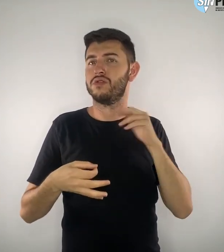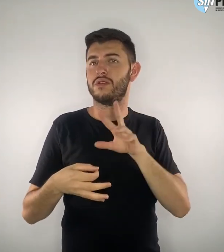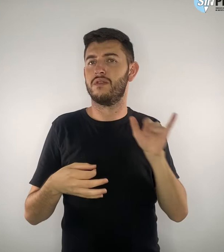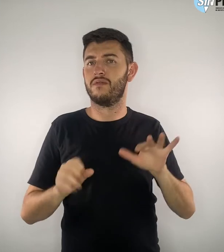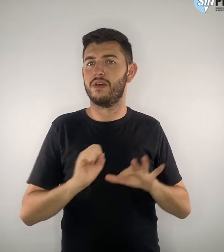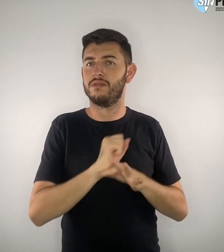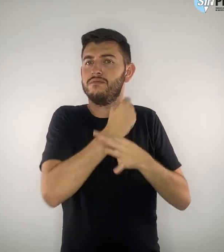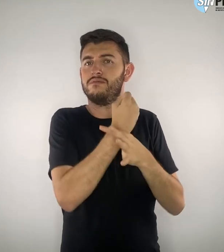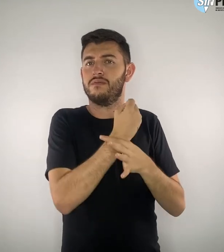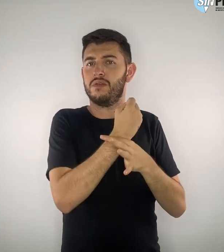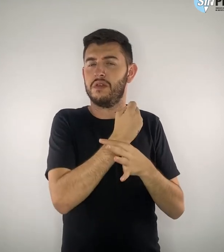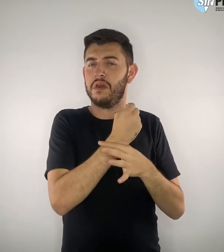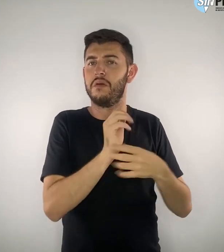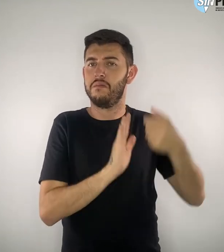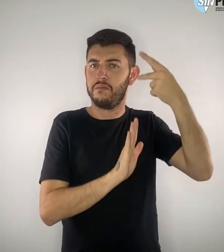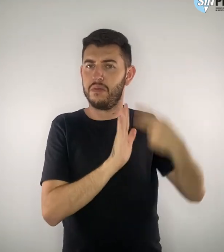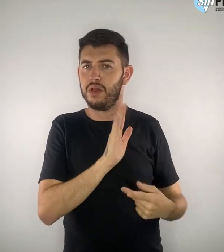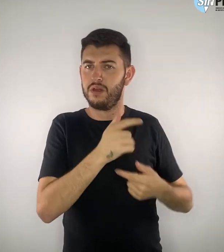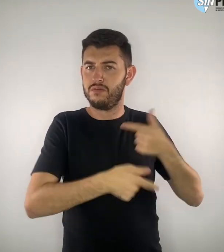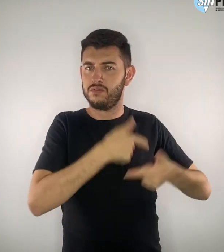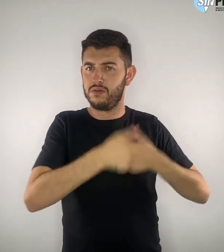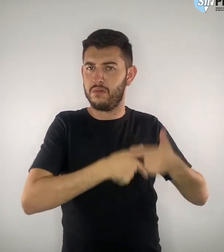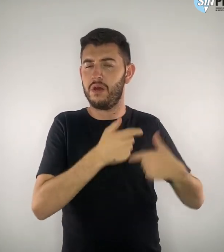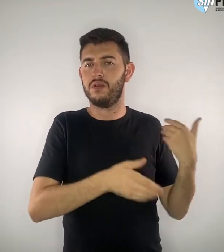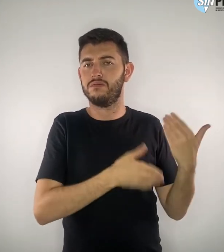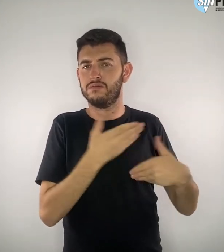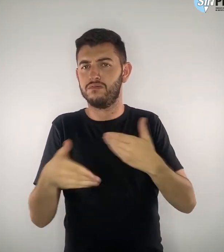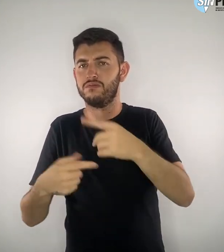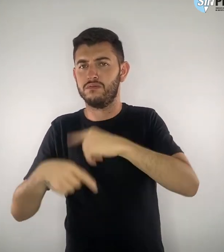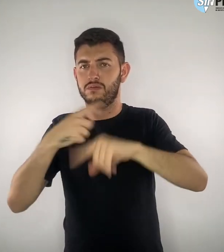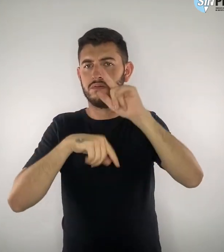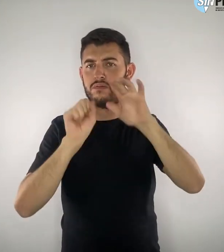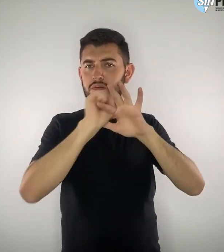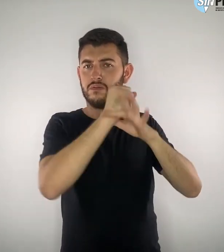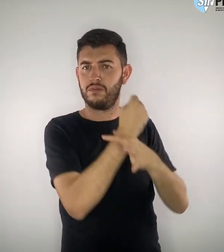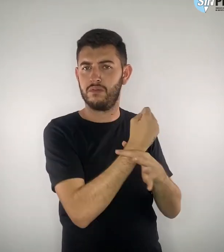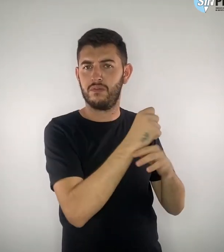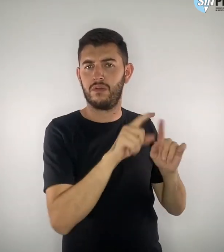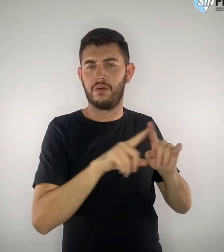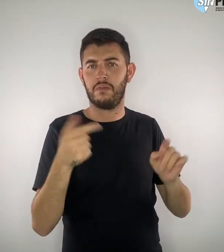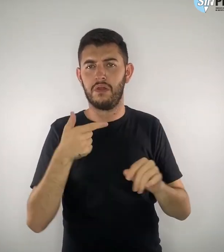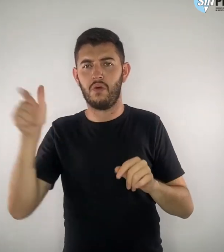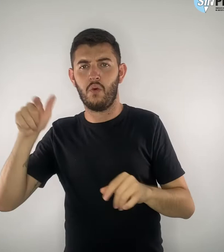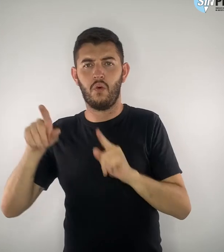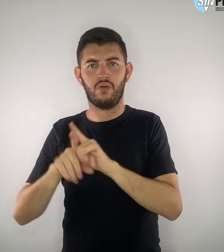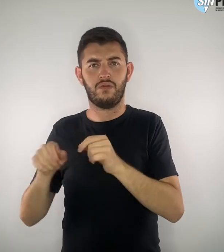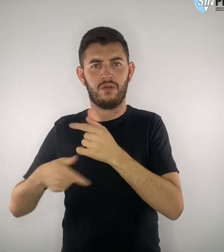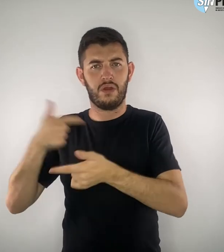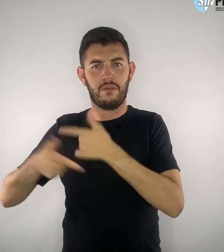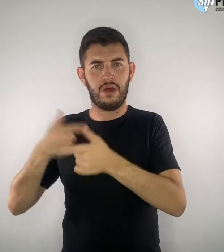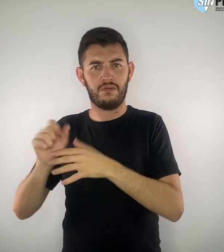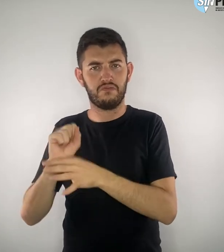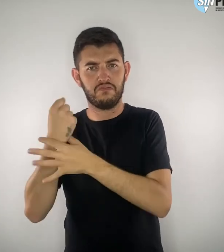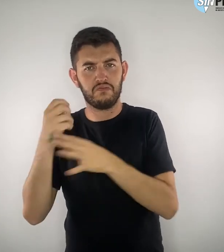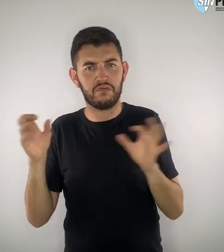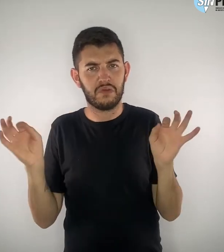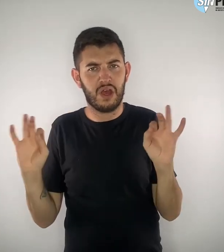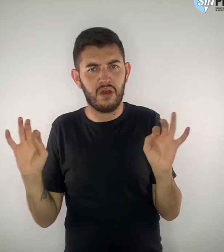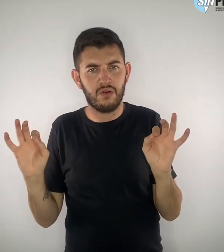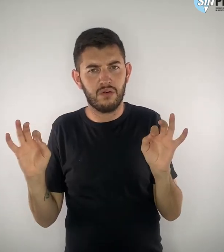estabilidade e plano de carreira próprio asseguradas, enquanto as outras carreiras não. É possível afirmar